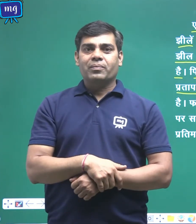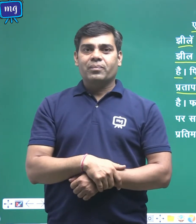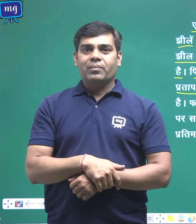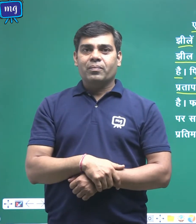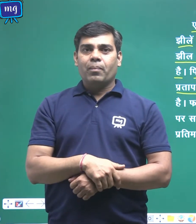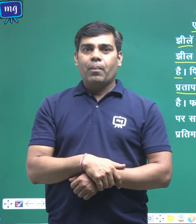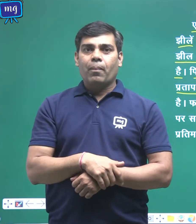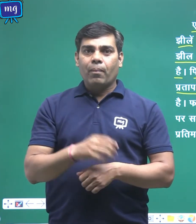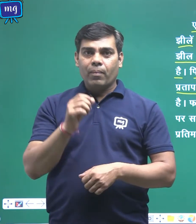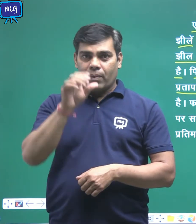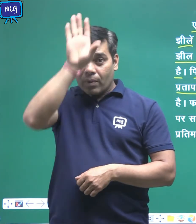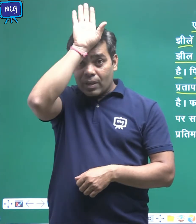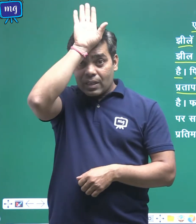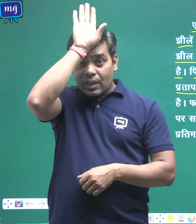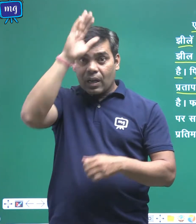महल